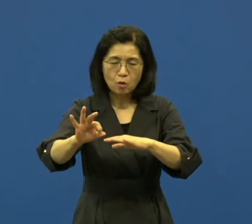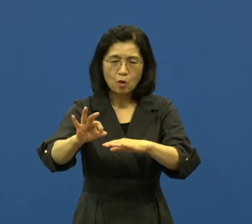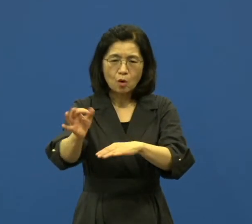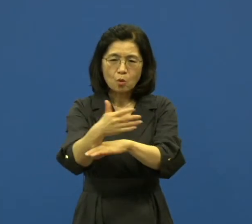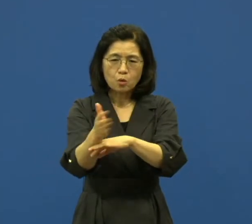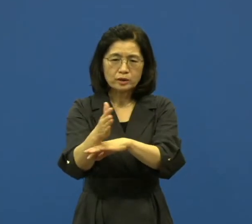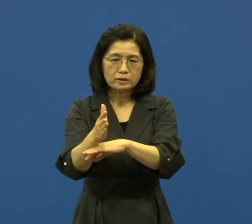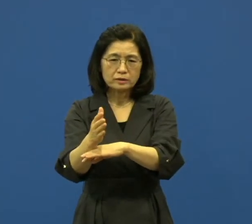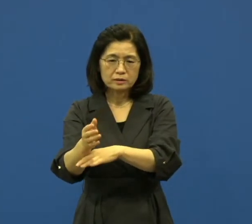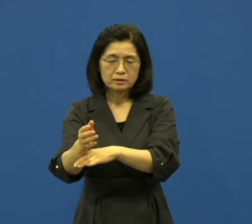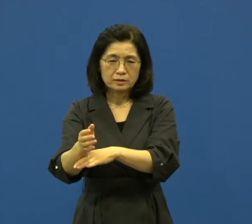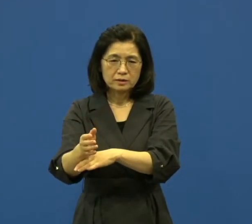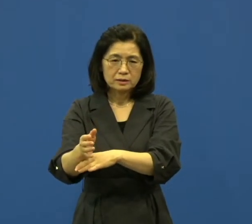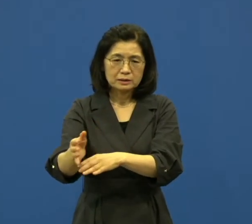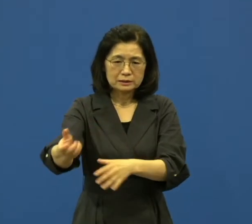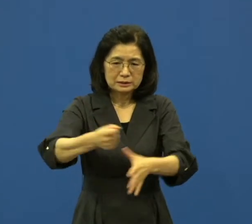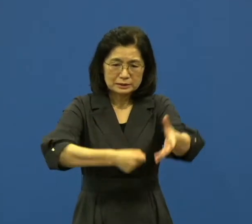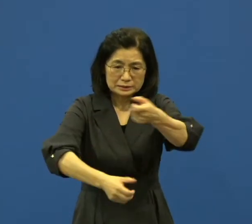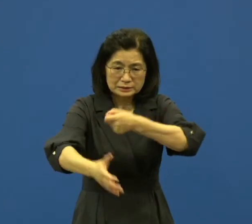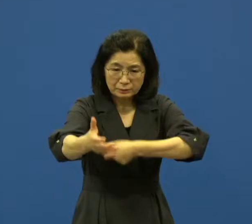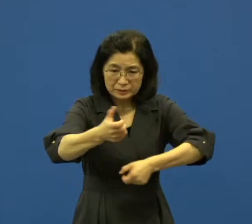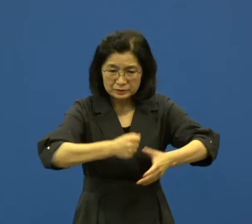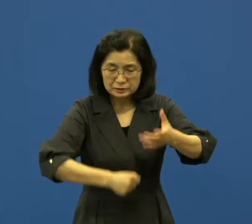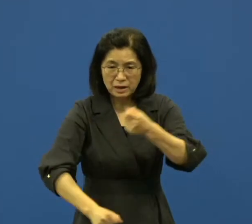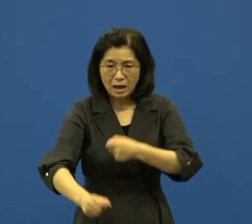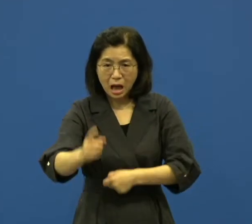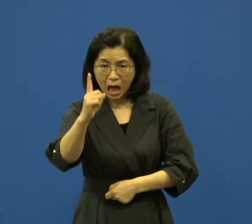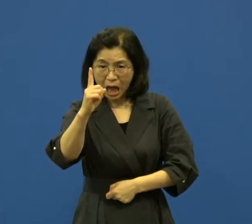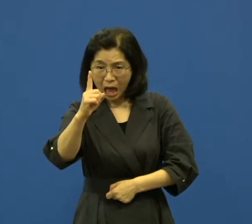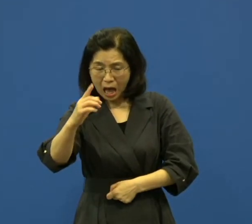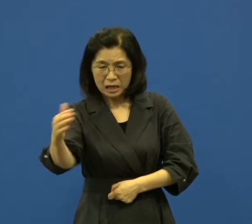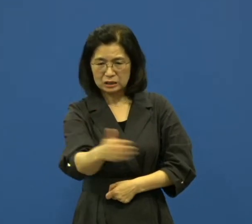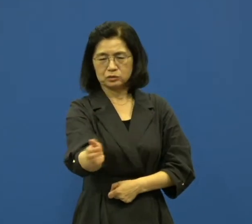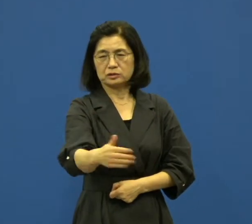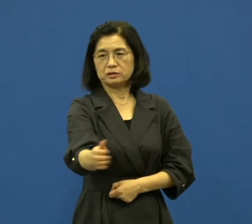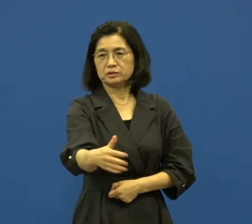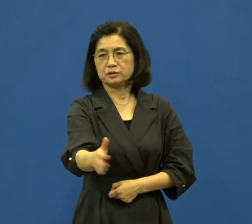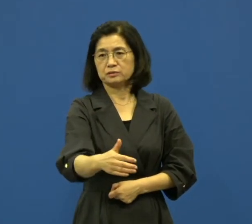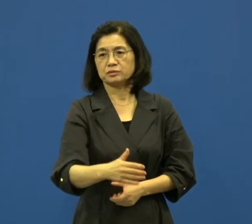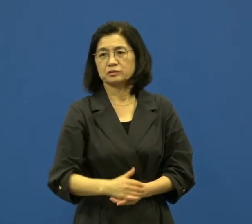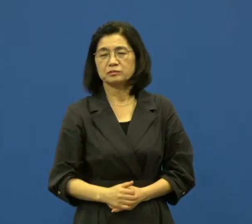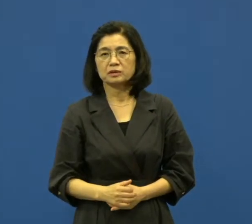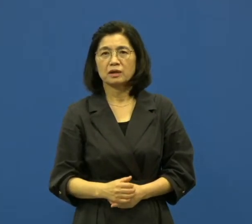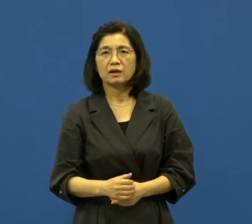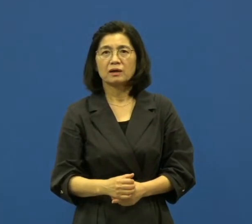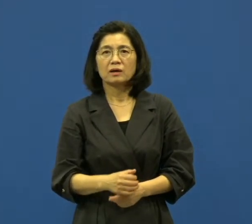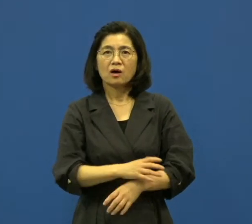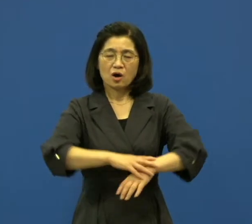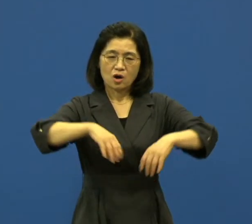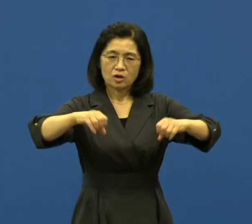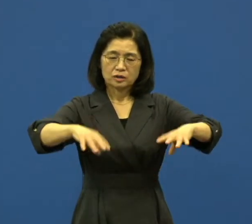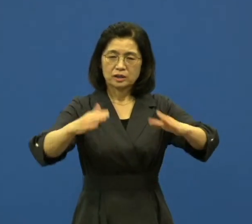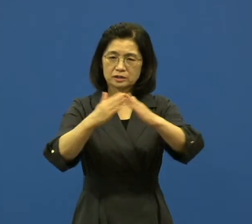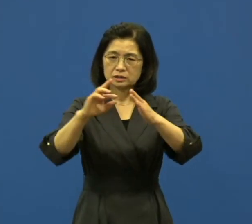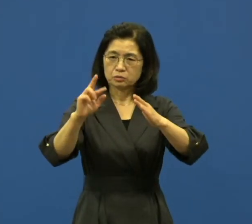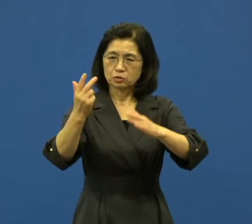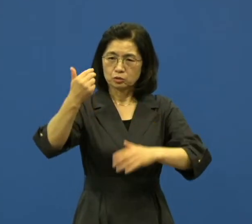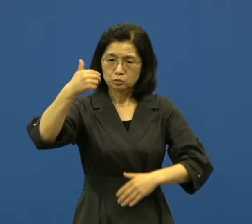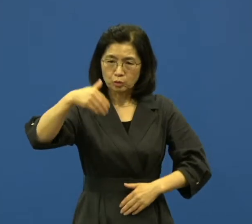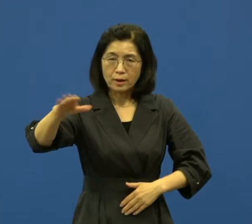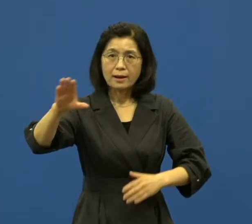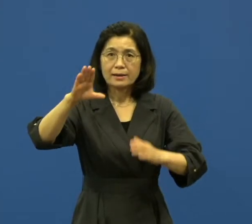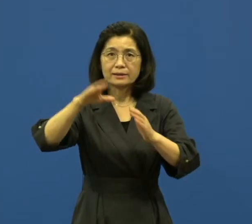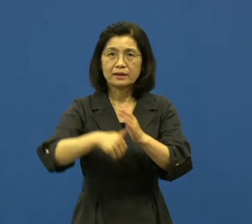못했어요. 허전한 마음으로 그물을 싣고 집으로 돌아가려고 하는 때에 주님이 오셔서 베드로의 배로